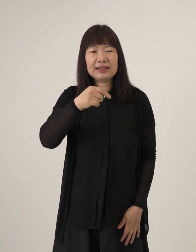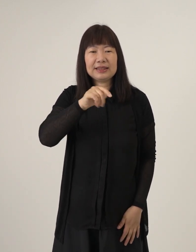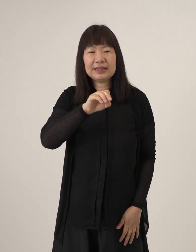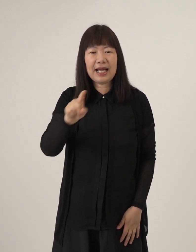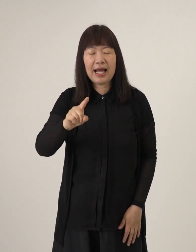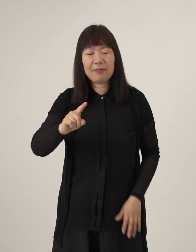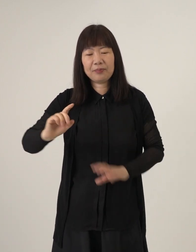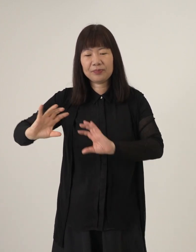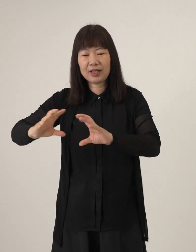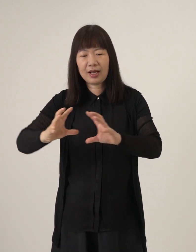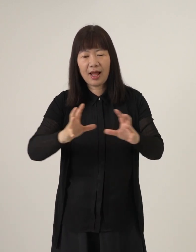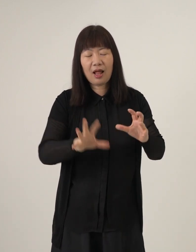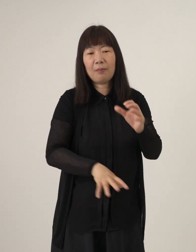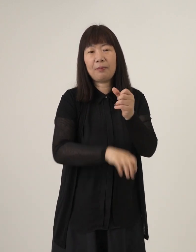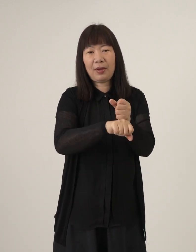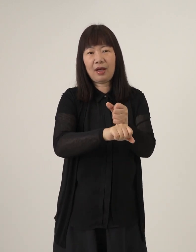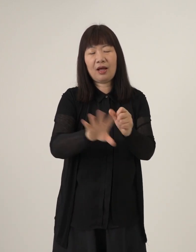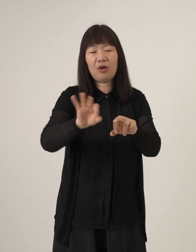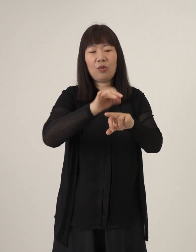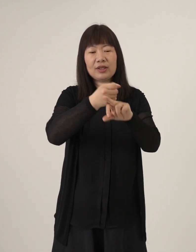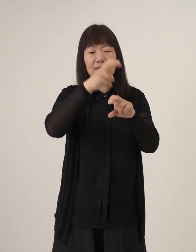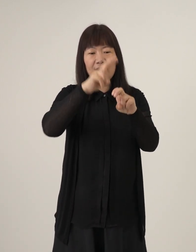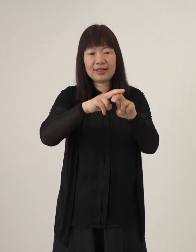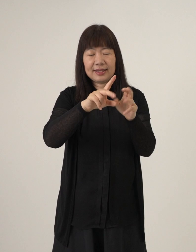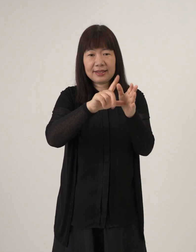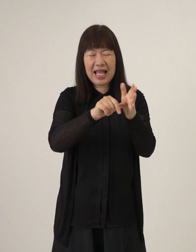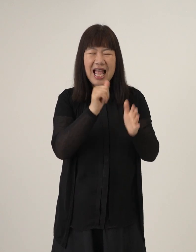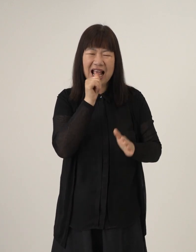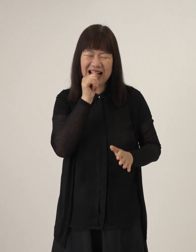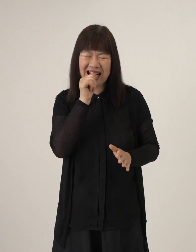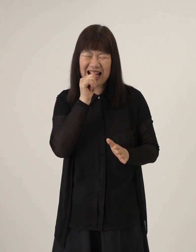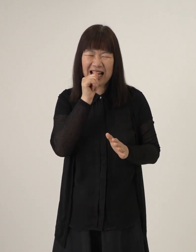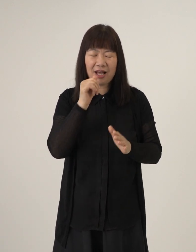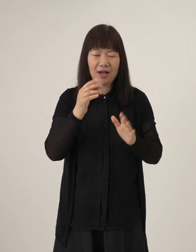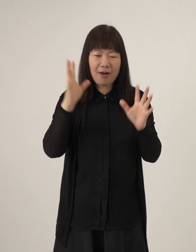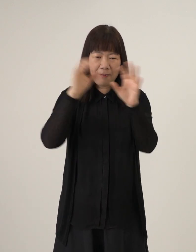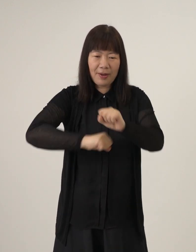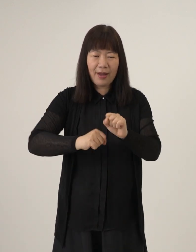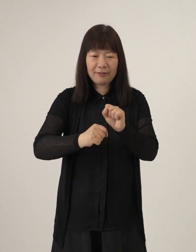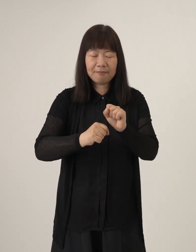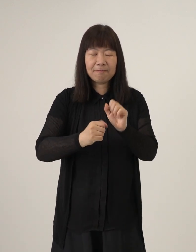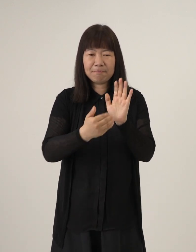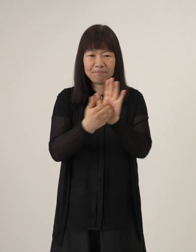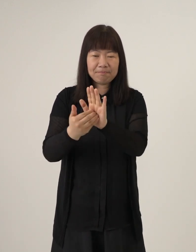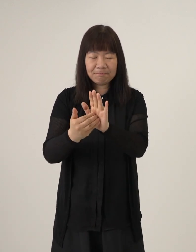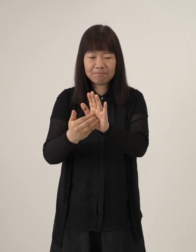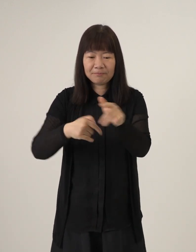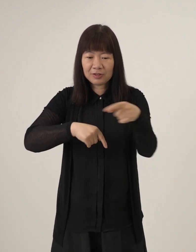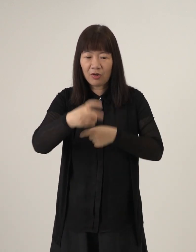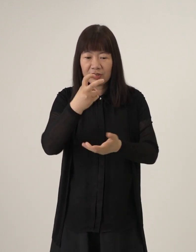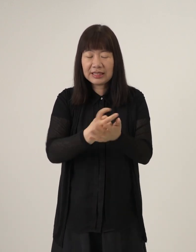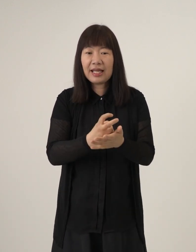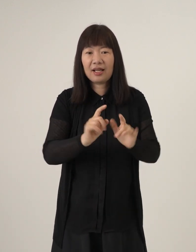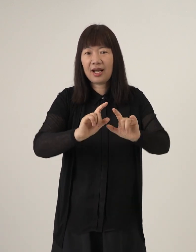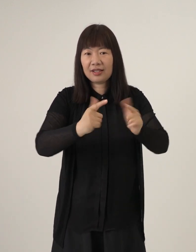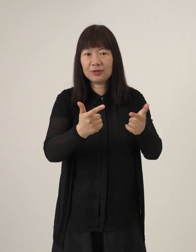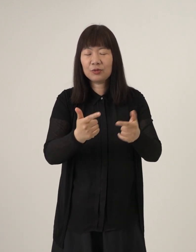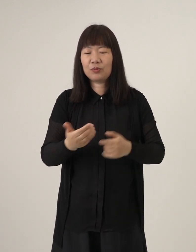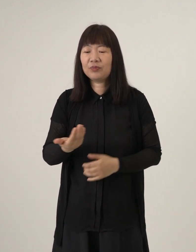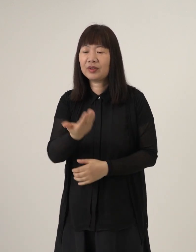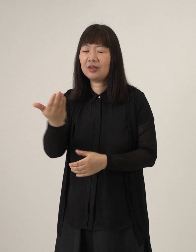철권 통치를 펼치지 않고 언어 허락하고 그들의 유산